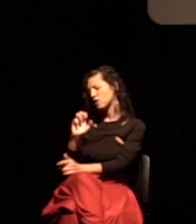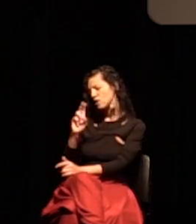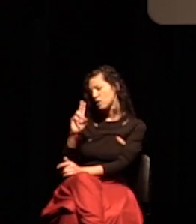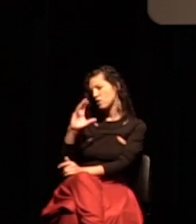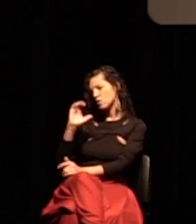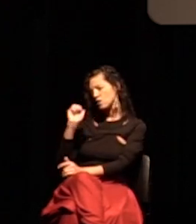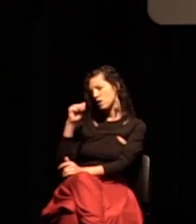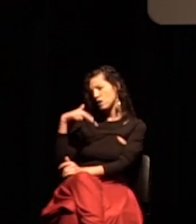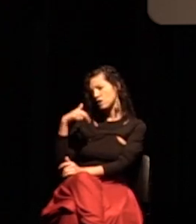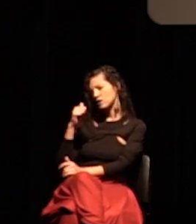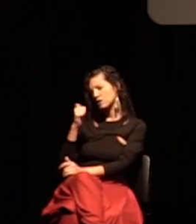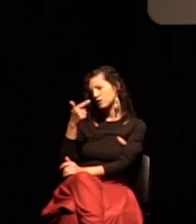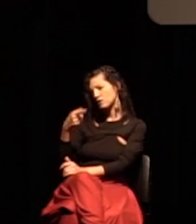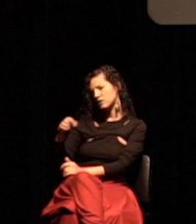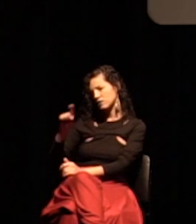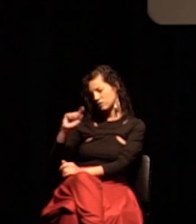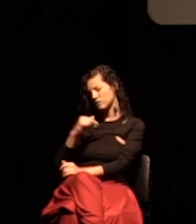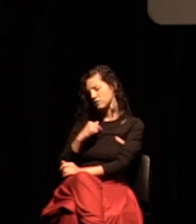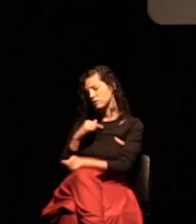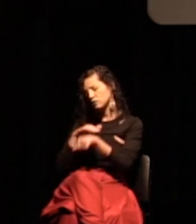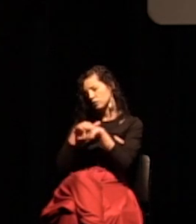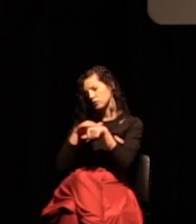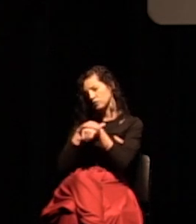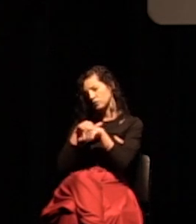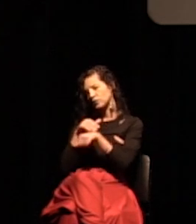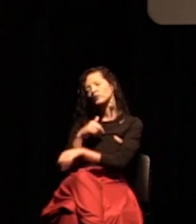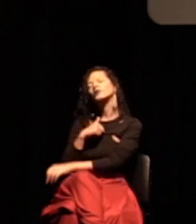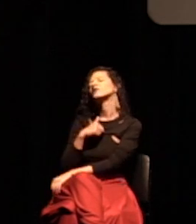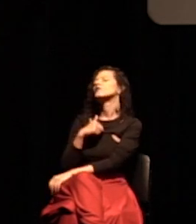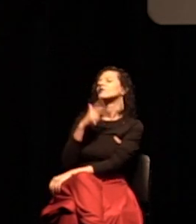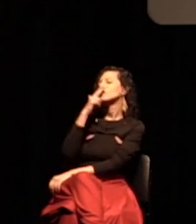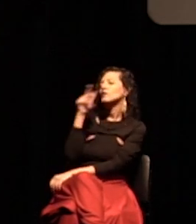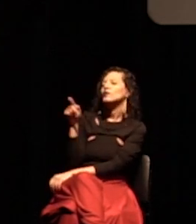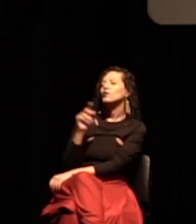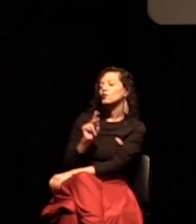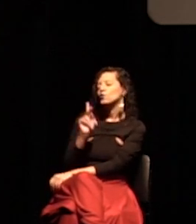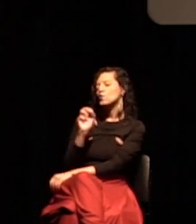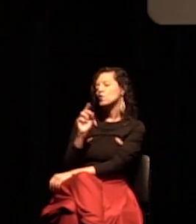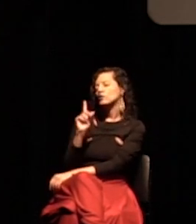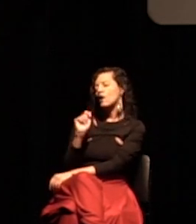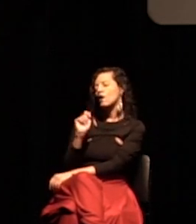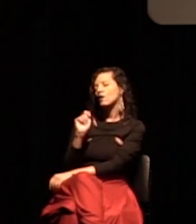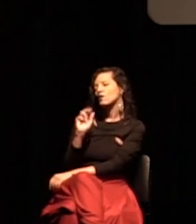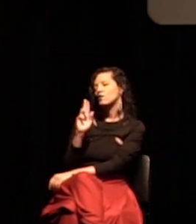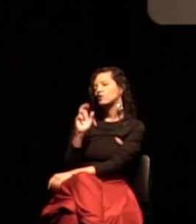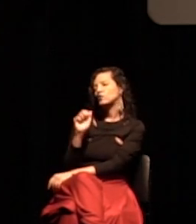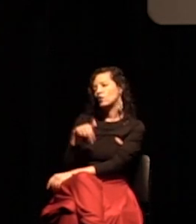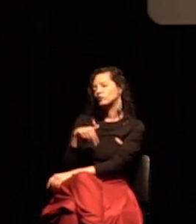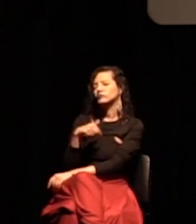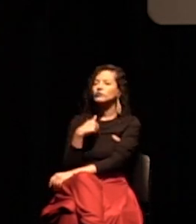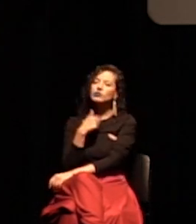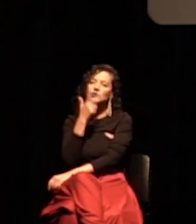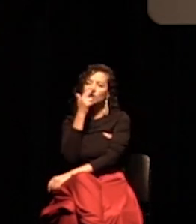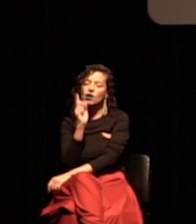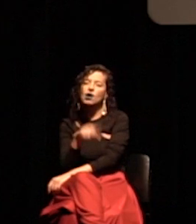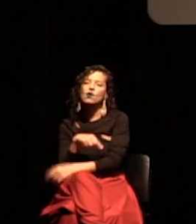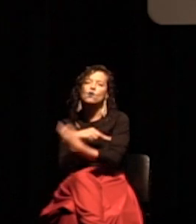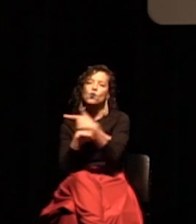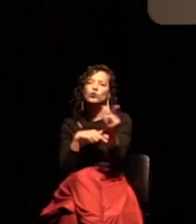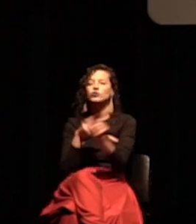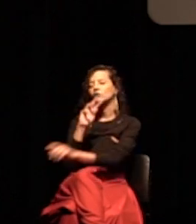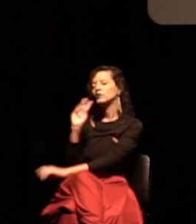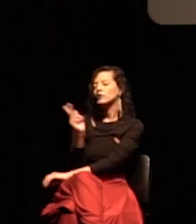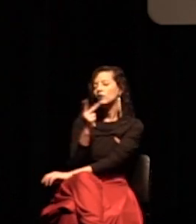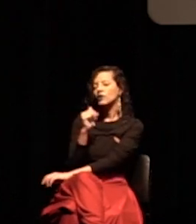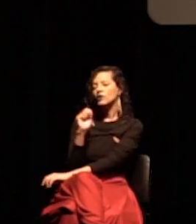tenho certeza que era Kodachrome. Aí eu acho, a caixinha está lá, Kodachrome. O outro, eu tenho certeza que foi no Ektachrome, por causa